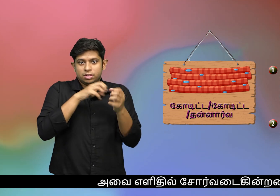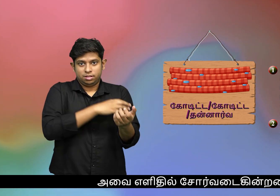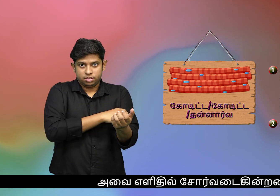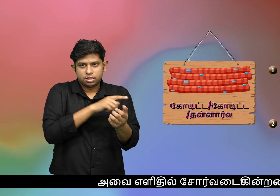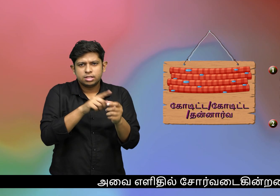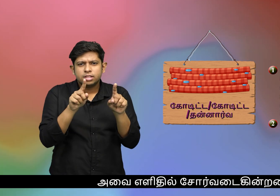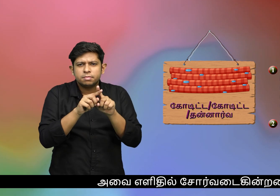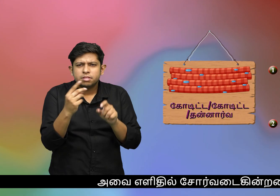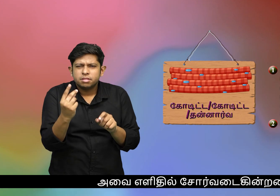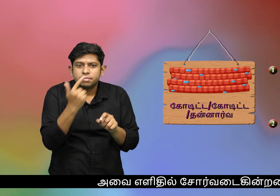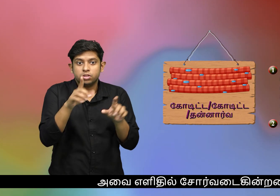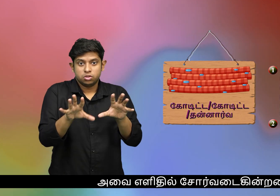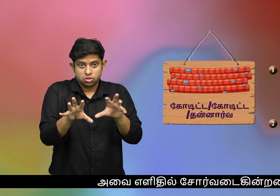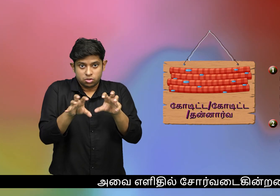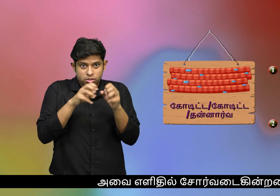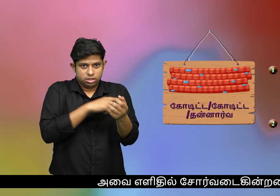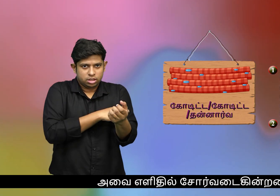இவை எளிதில் சோர்வடைகின்றன.